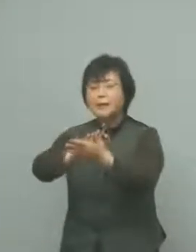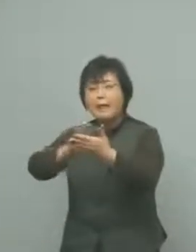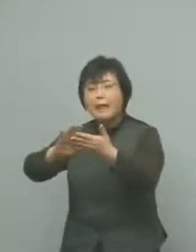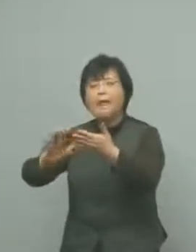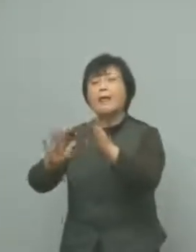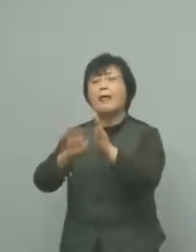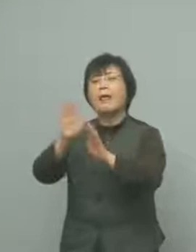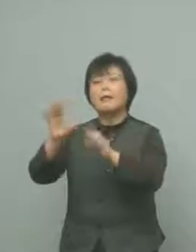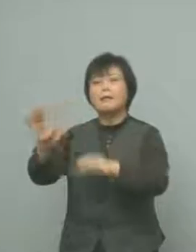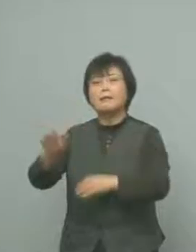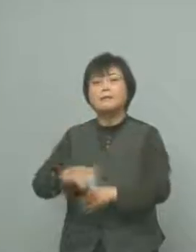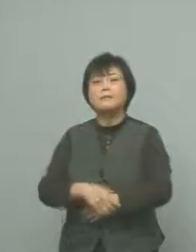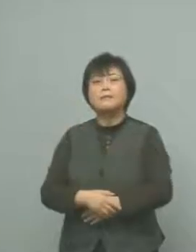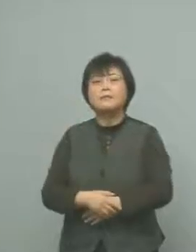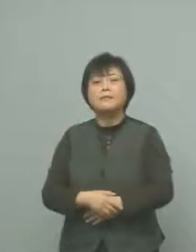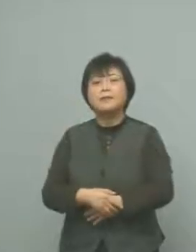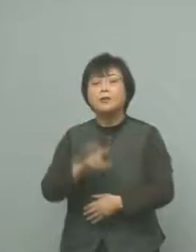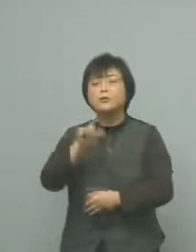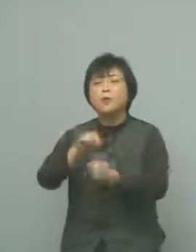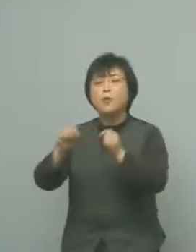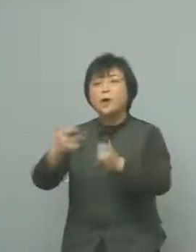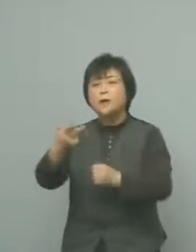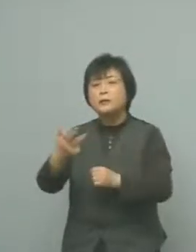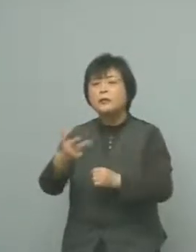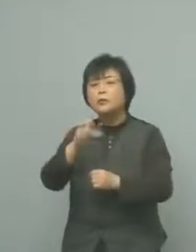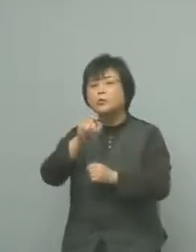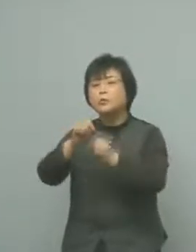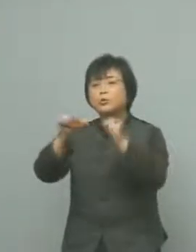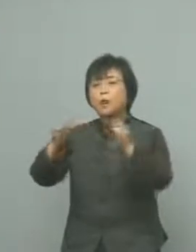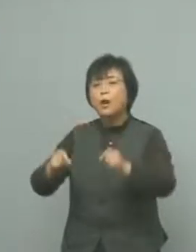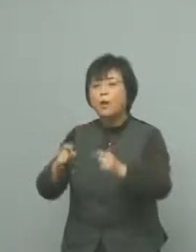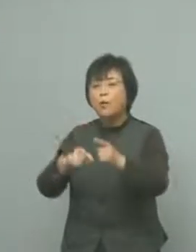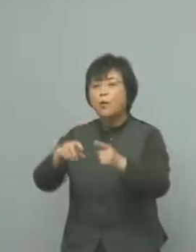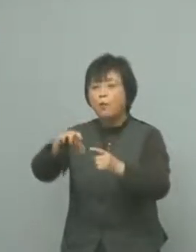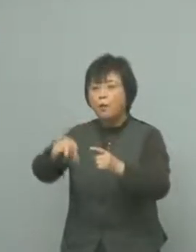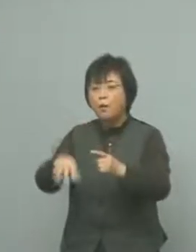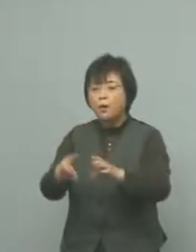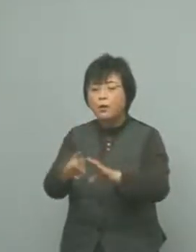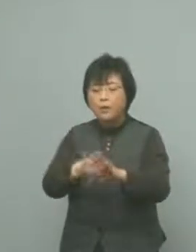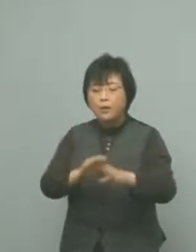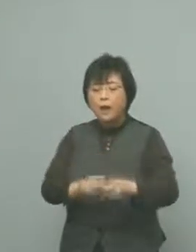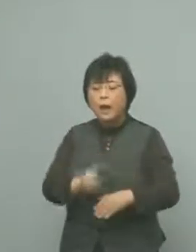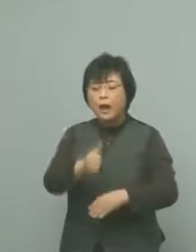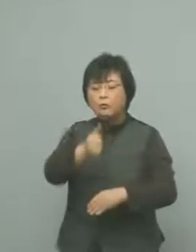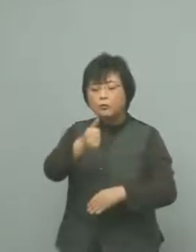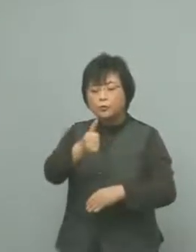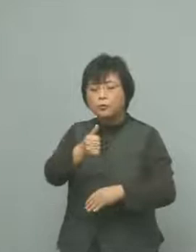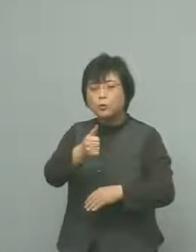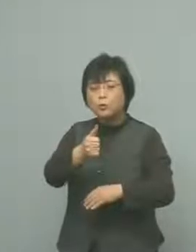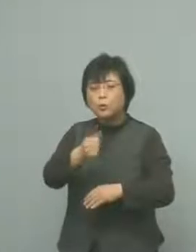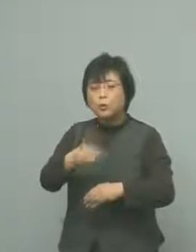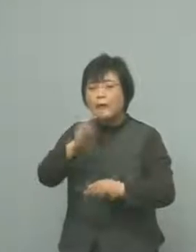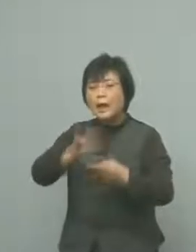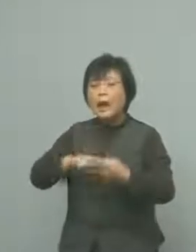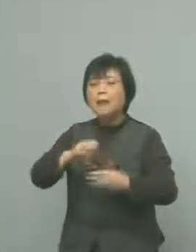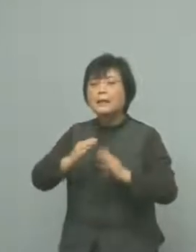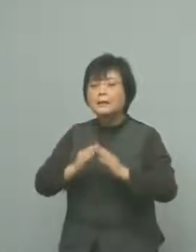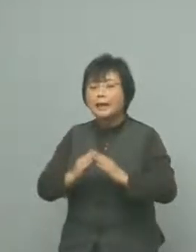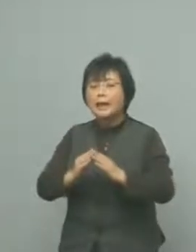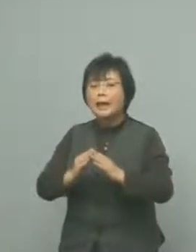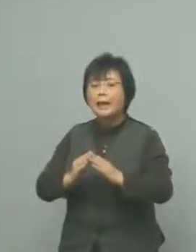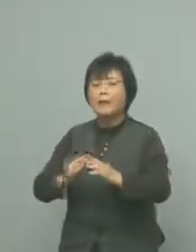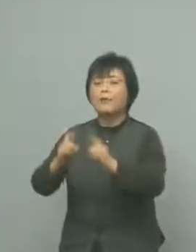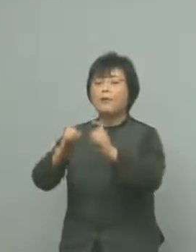。それから鶴岡市の鶴岡公園は、庄内藩主でありました坂井家の居